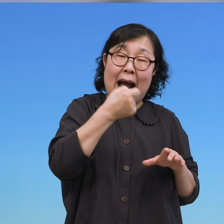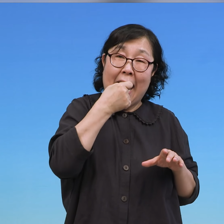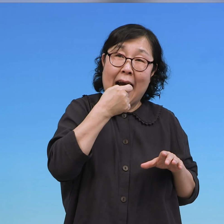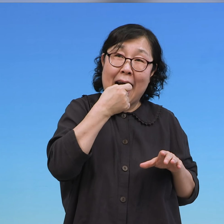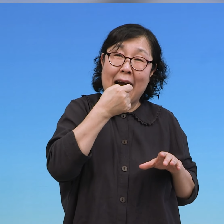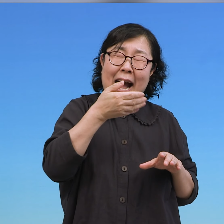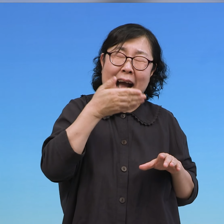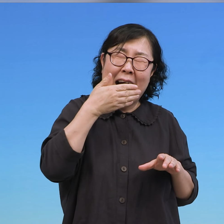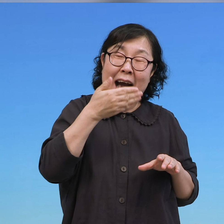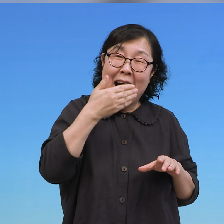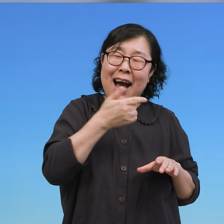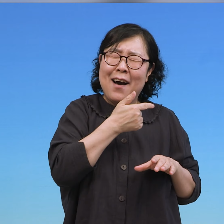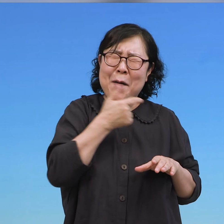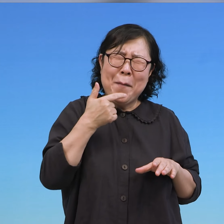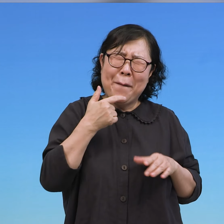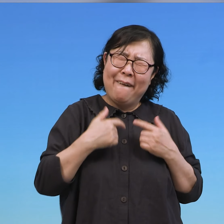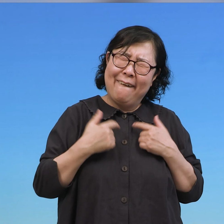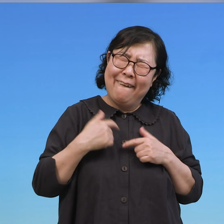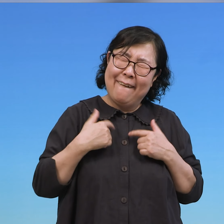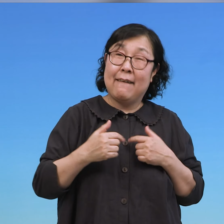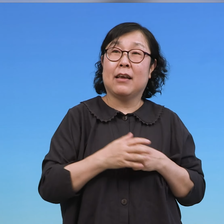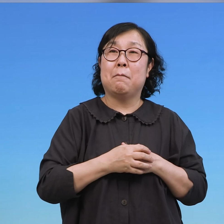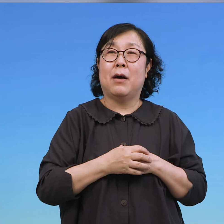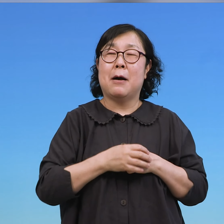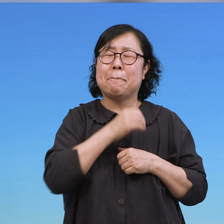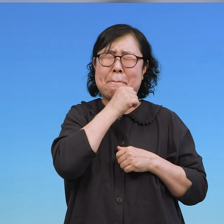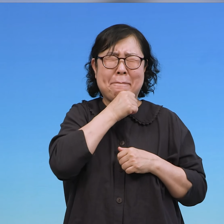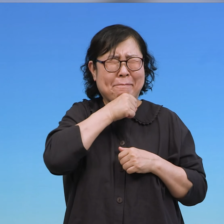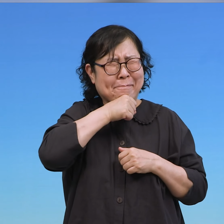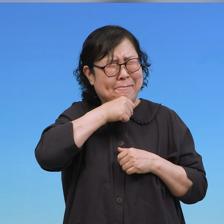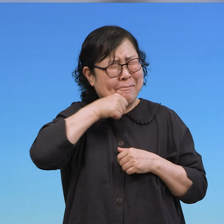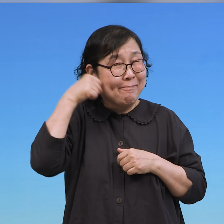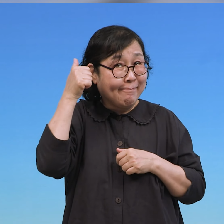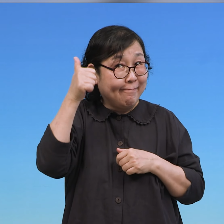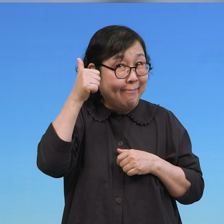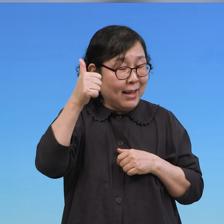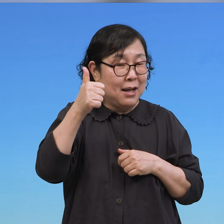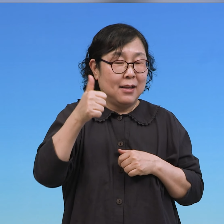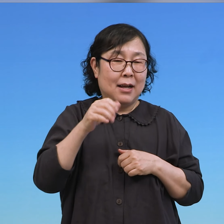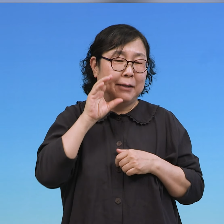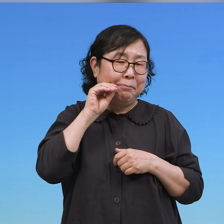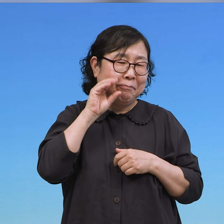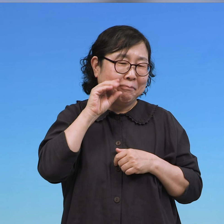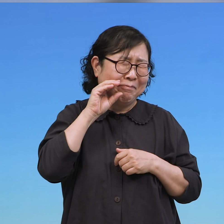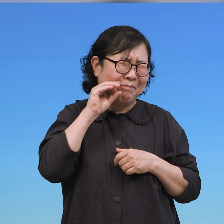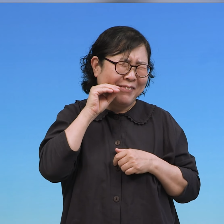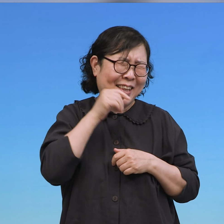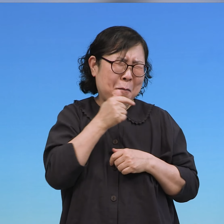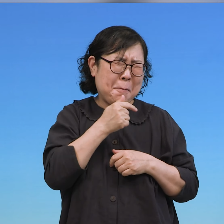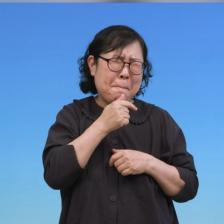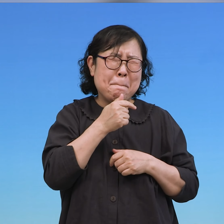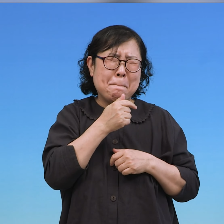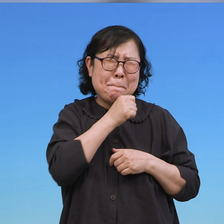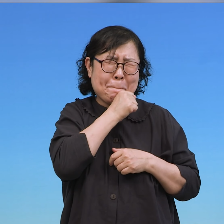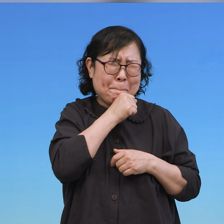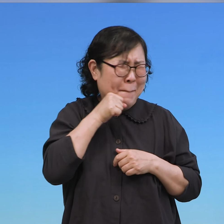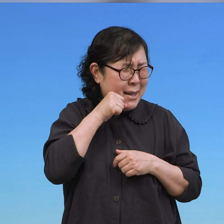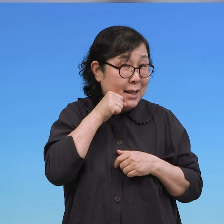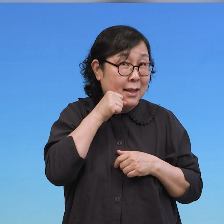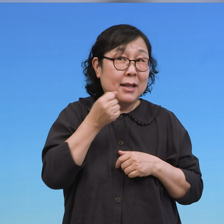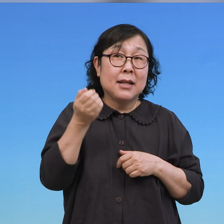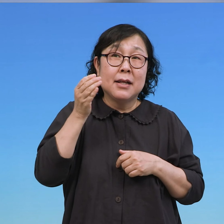그 기쁨은요, 한번 해보세요. 진짜 기뻐요. 진짜 맛있습니다. 바삭바삭바삭 씹는 소리가 나면서